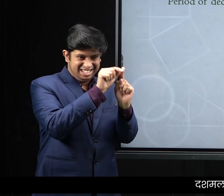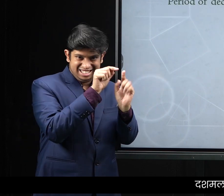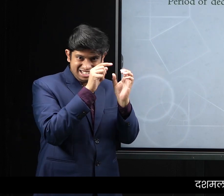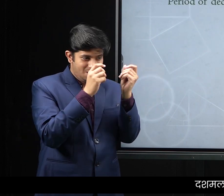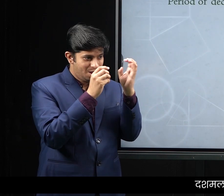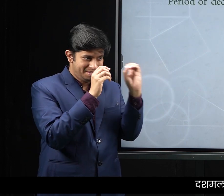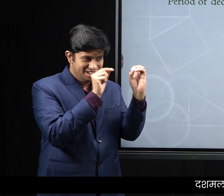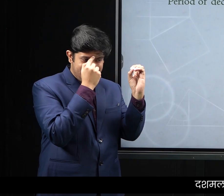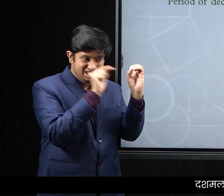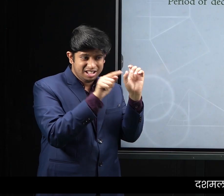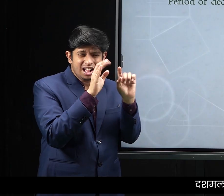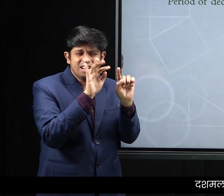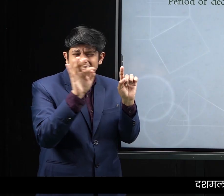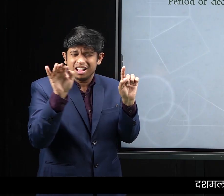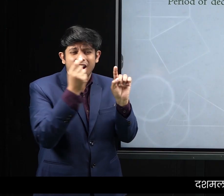दशमलव की अवधि।